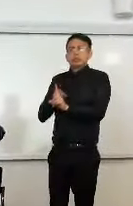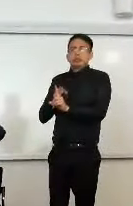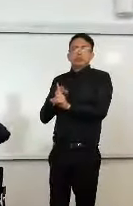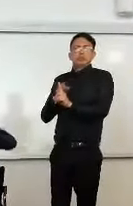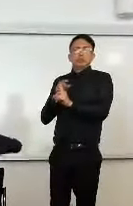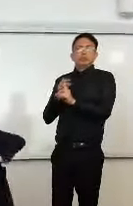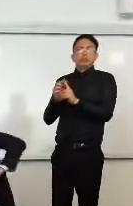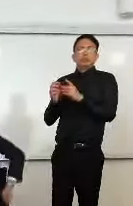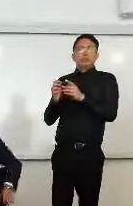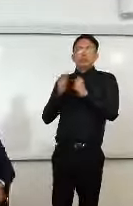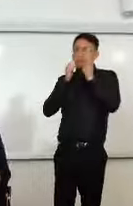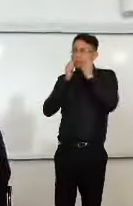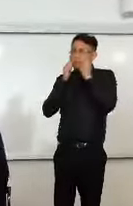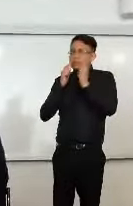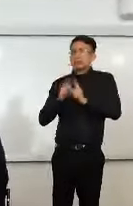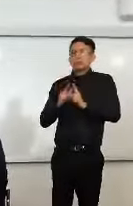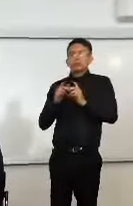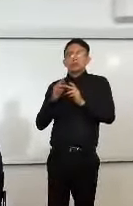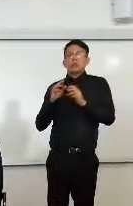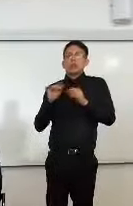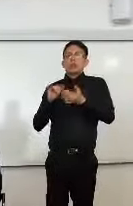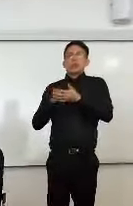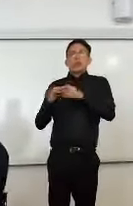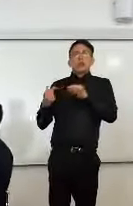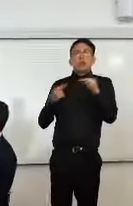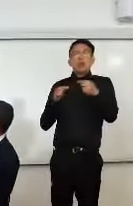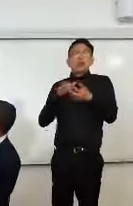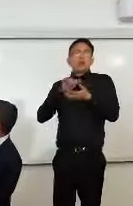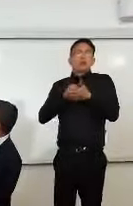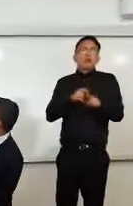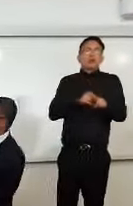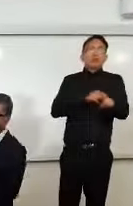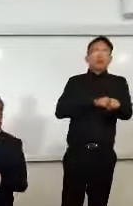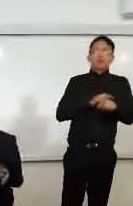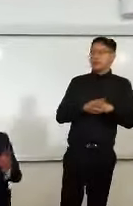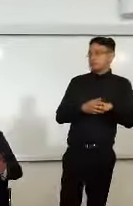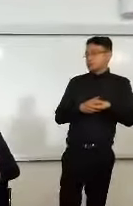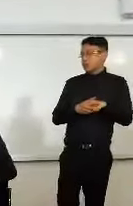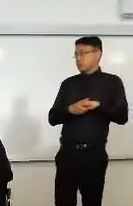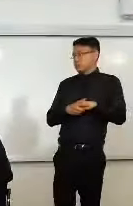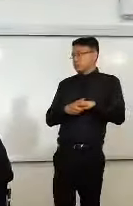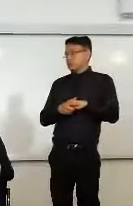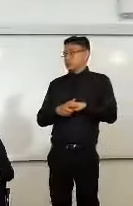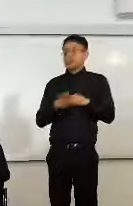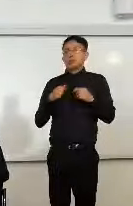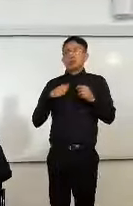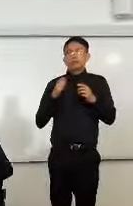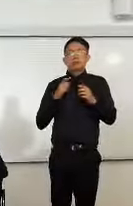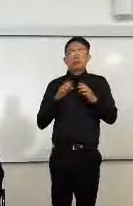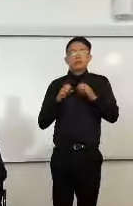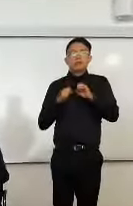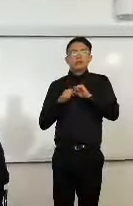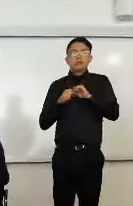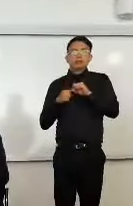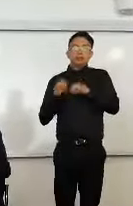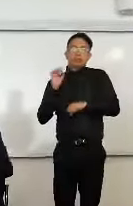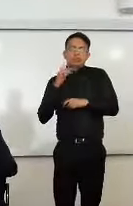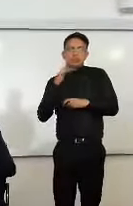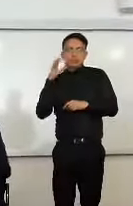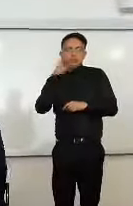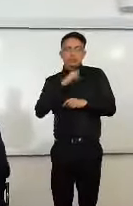las, digamos, de las prerrogativas en esta discusión. Y bueno, y la ganamos. Digamos que obviamente